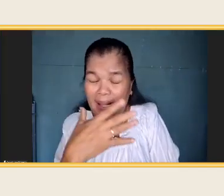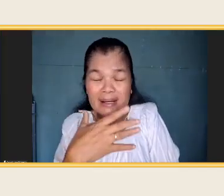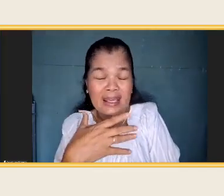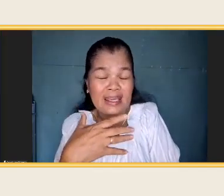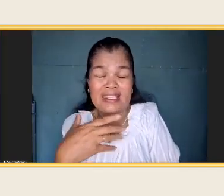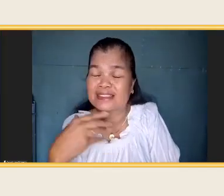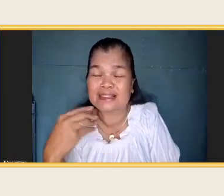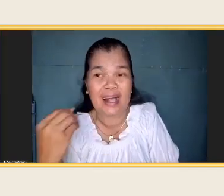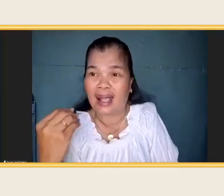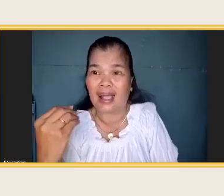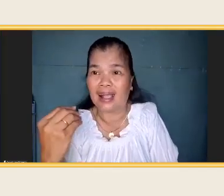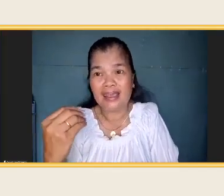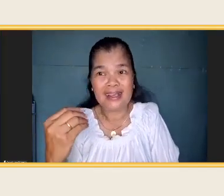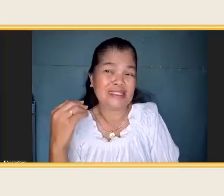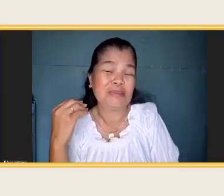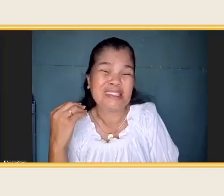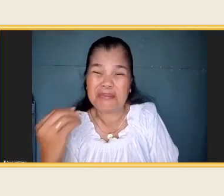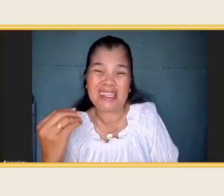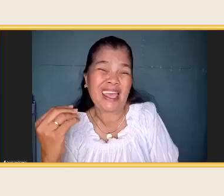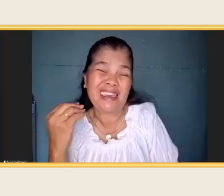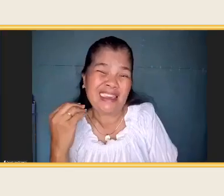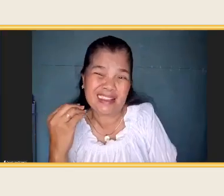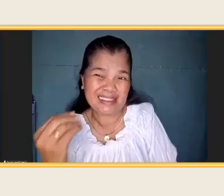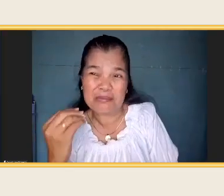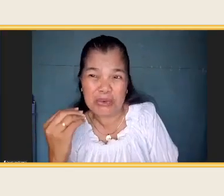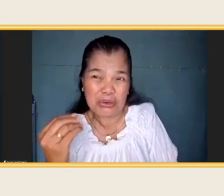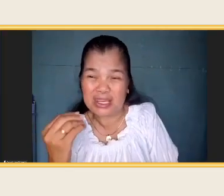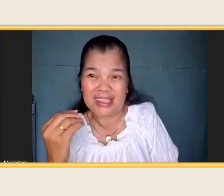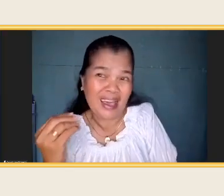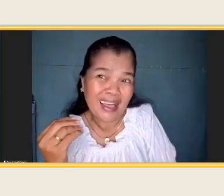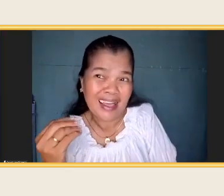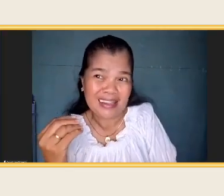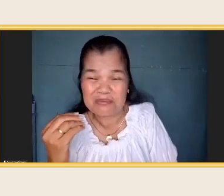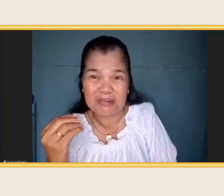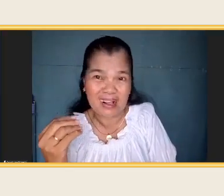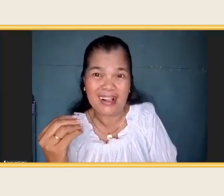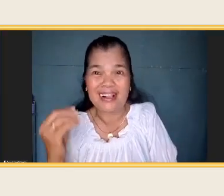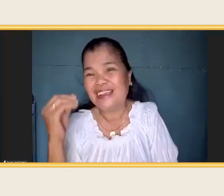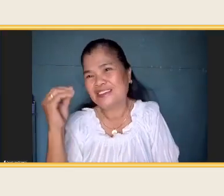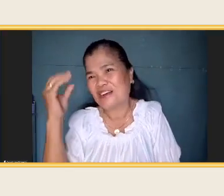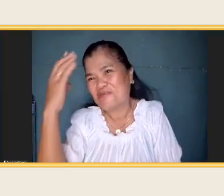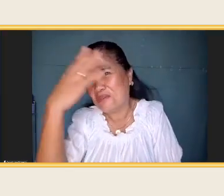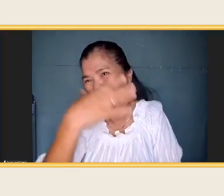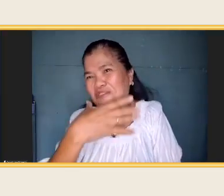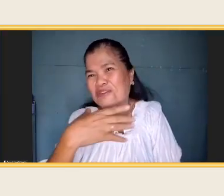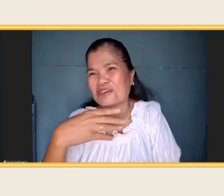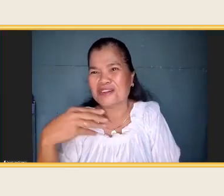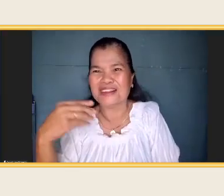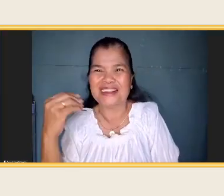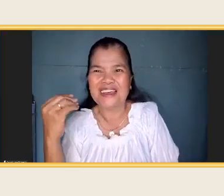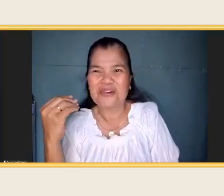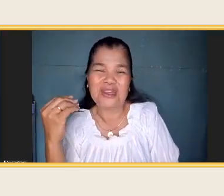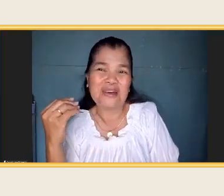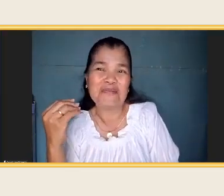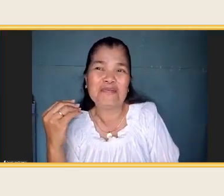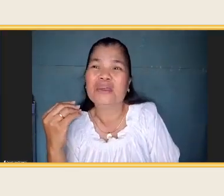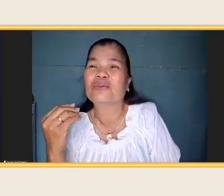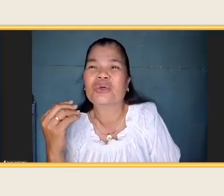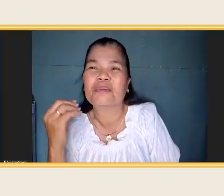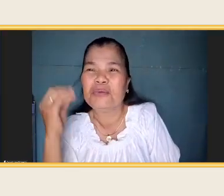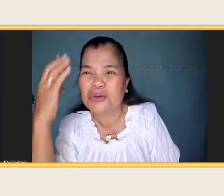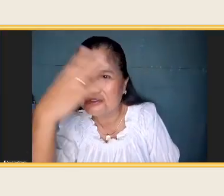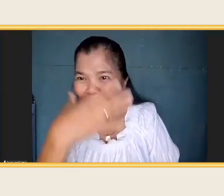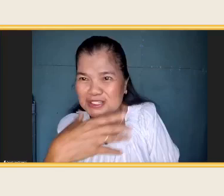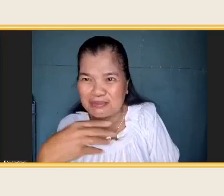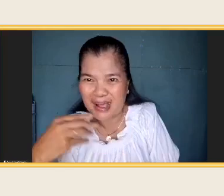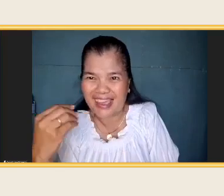na parang naiinis ka kasi ibig sabihin naiinggit ka sa beauty niya, di ba? So beautiful. With